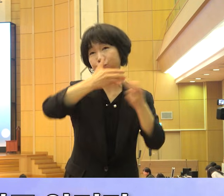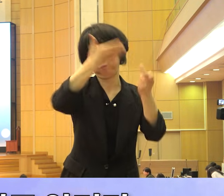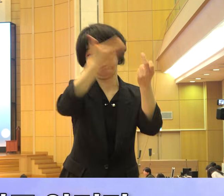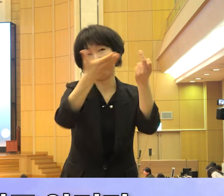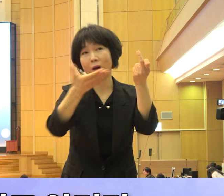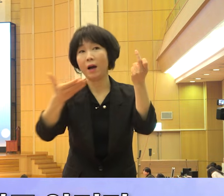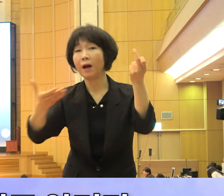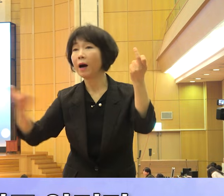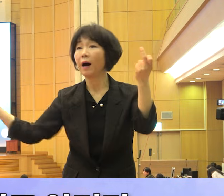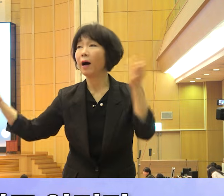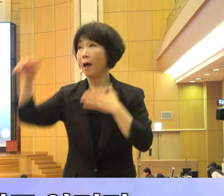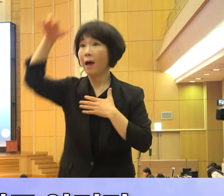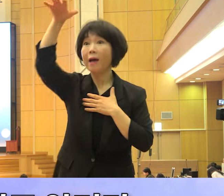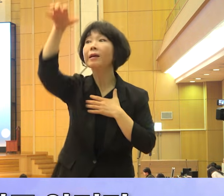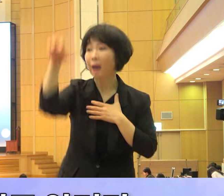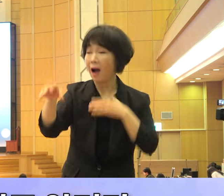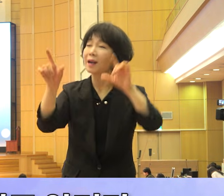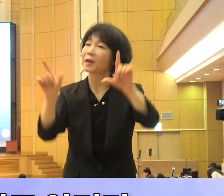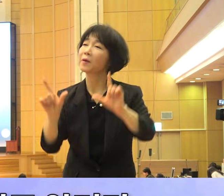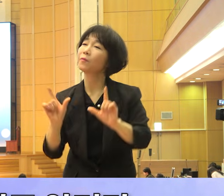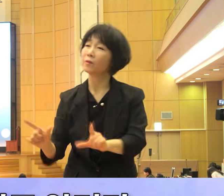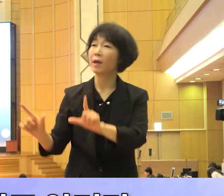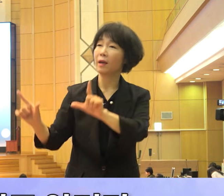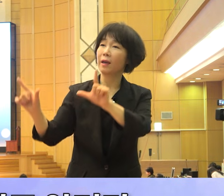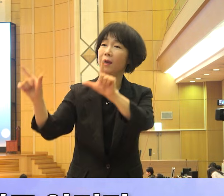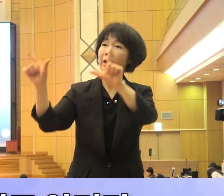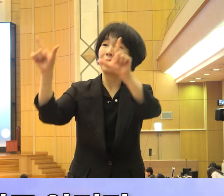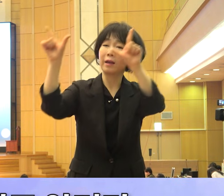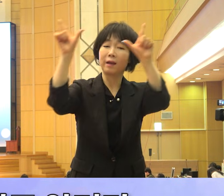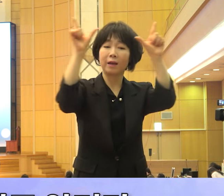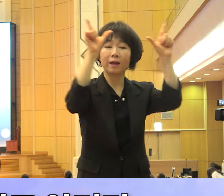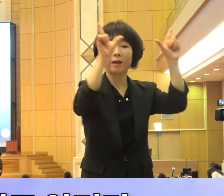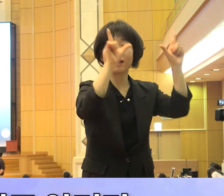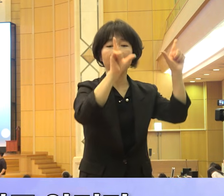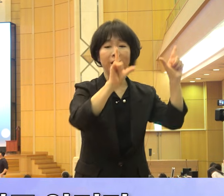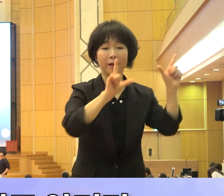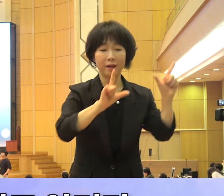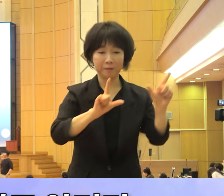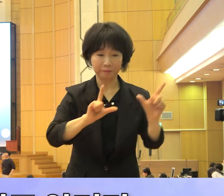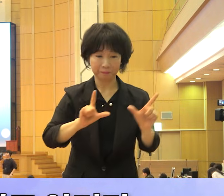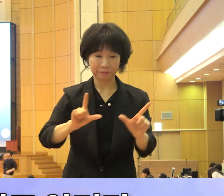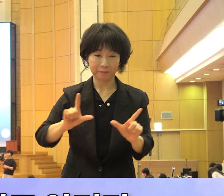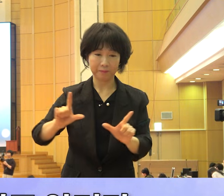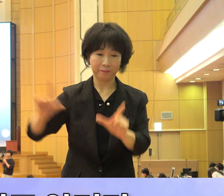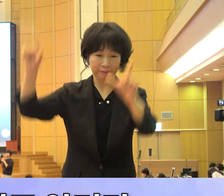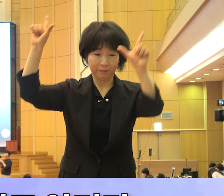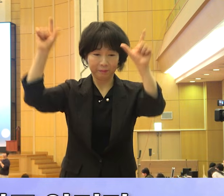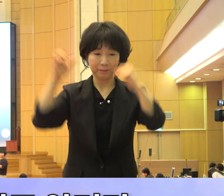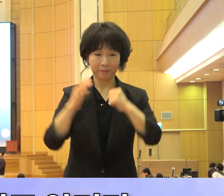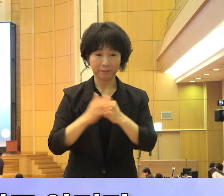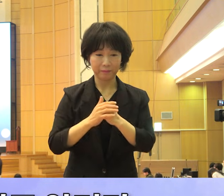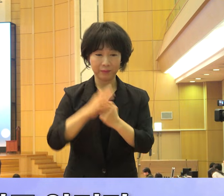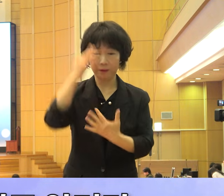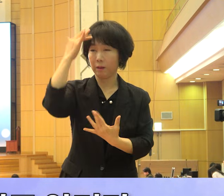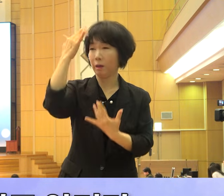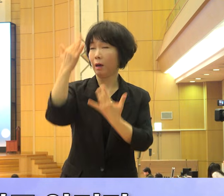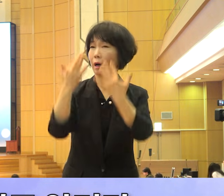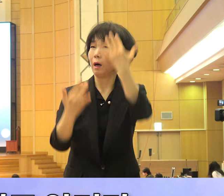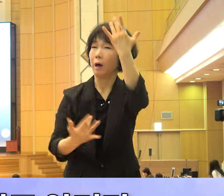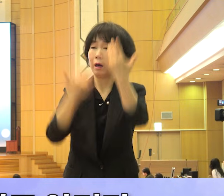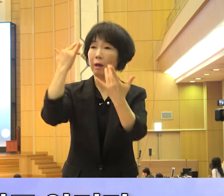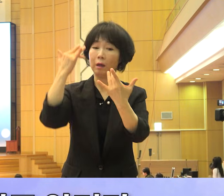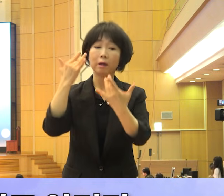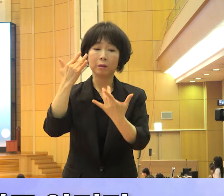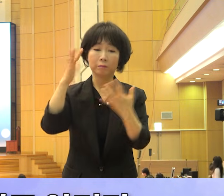생명 시냇가에 살겠네. 그 불과 구름 기둥 그